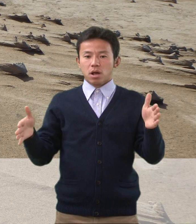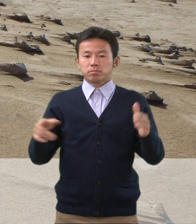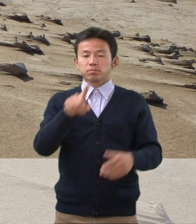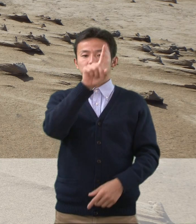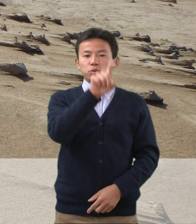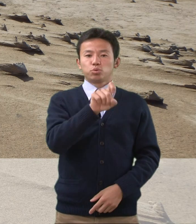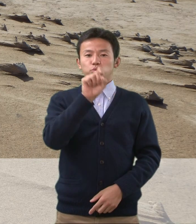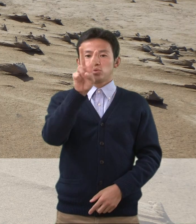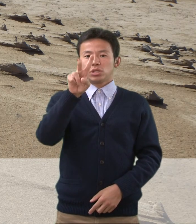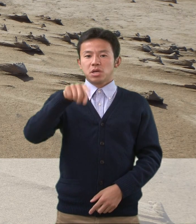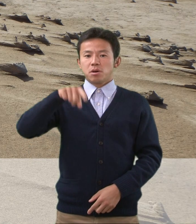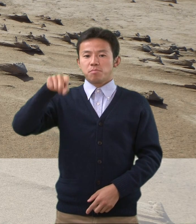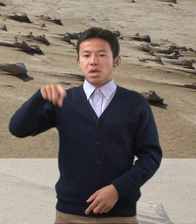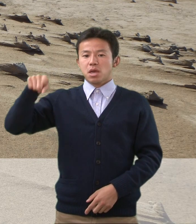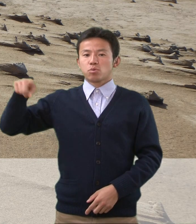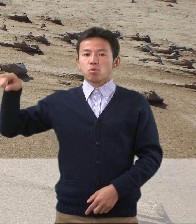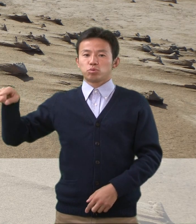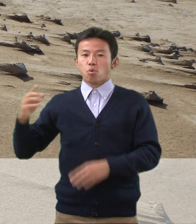ができ